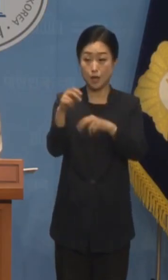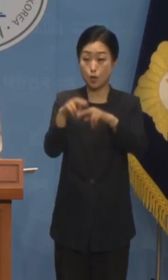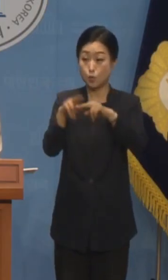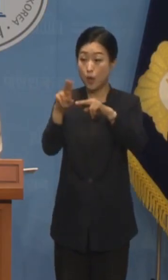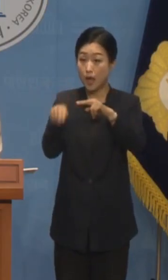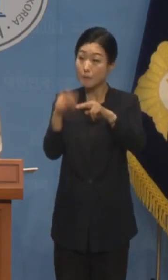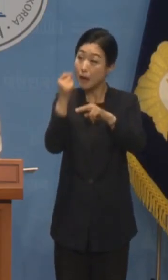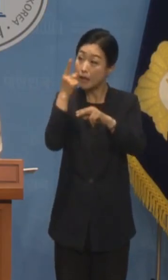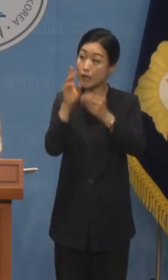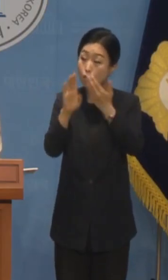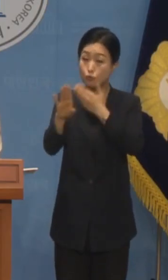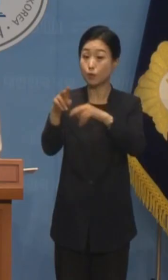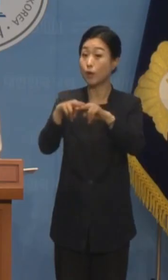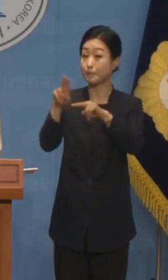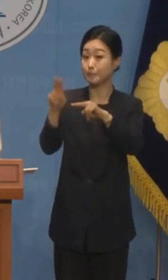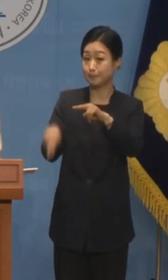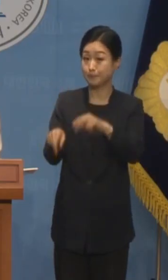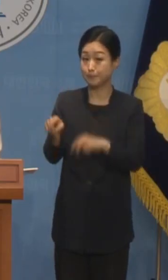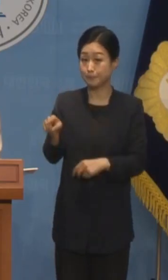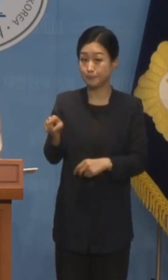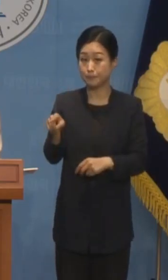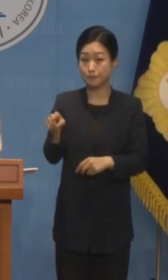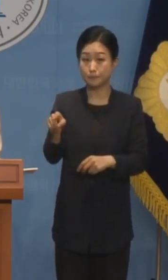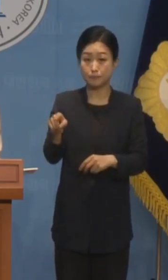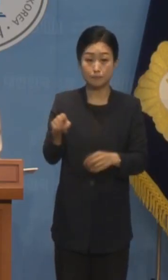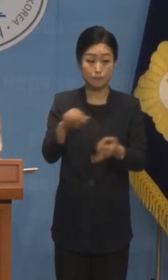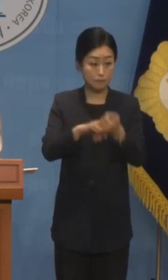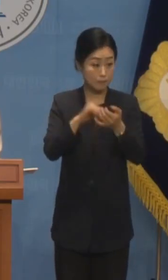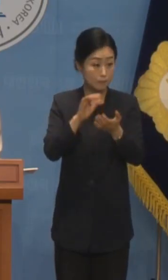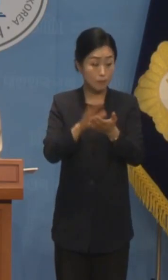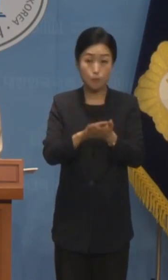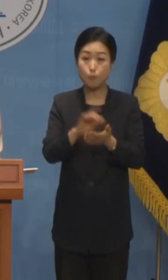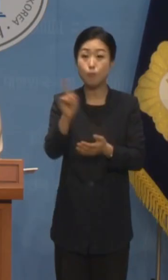달도 채 남지 않았습니다. 무엇을 약속할